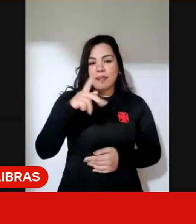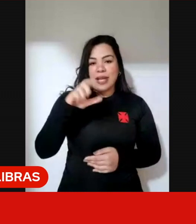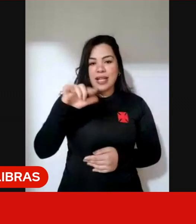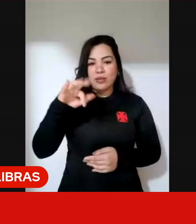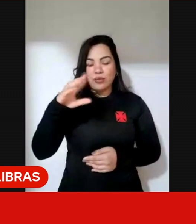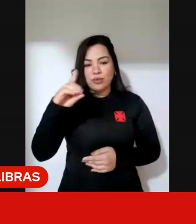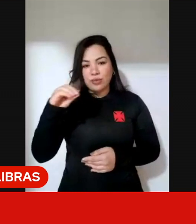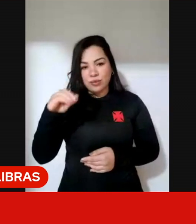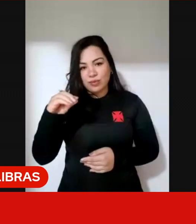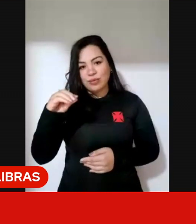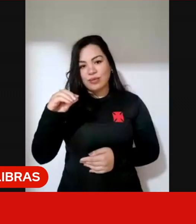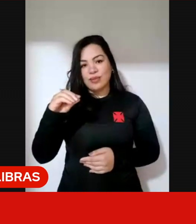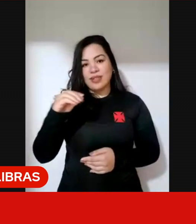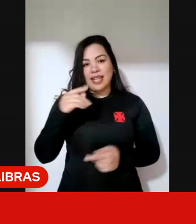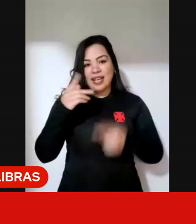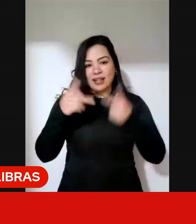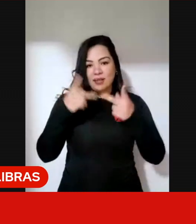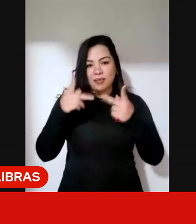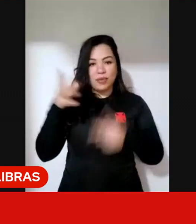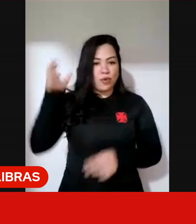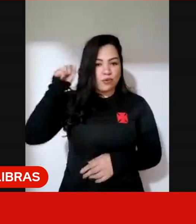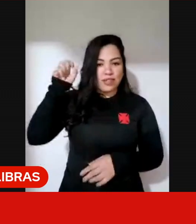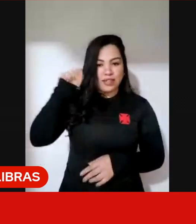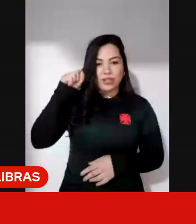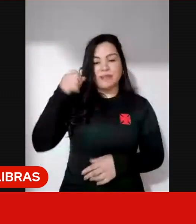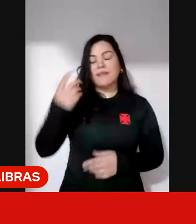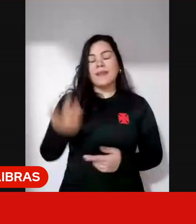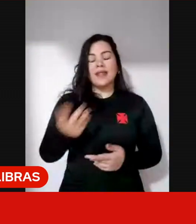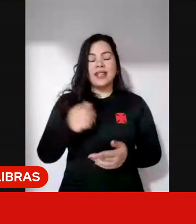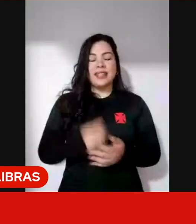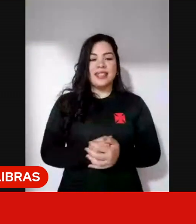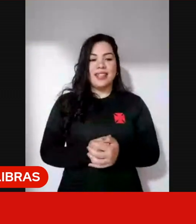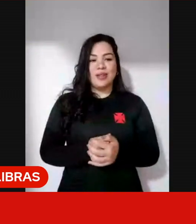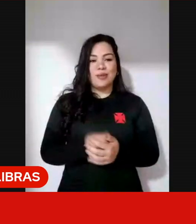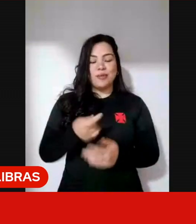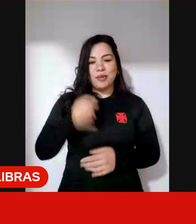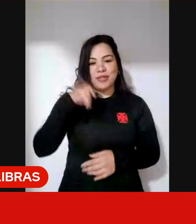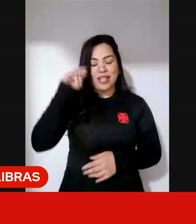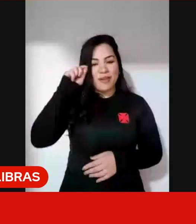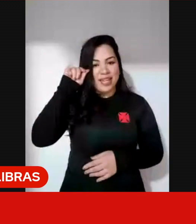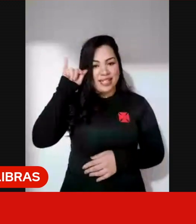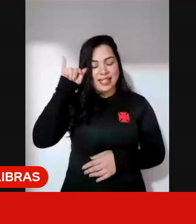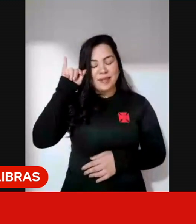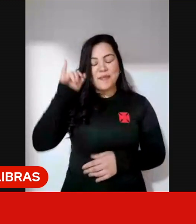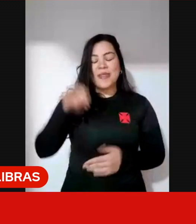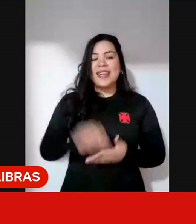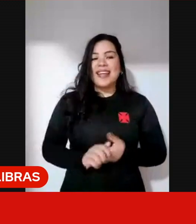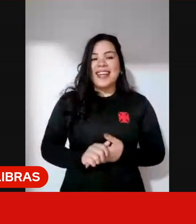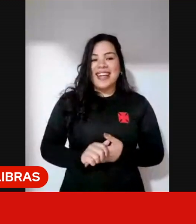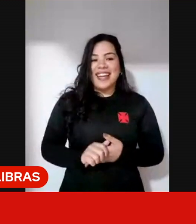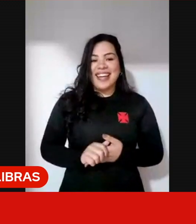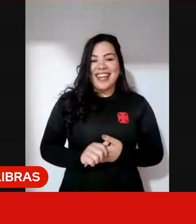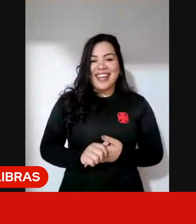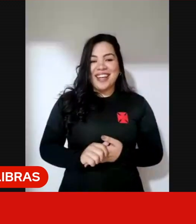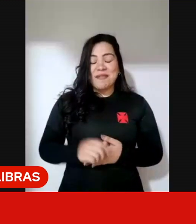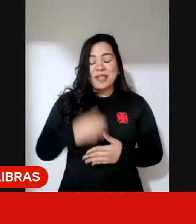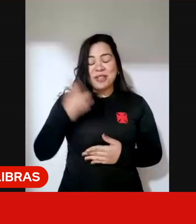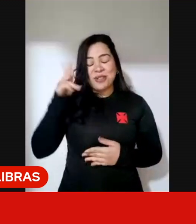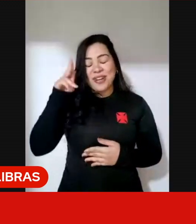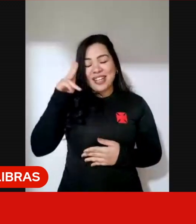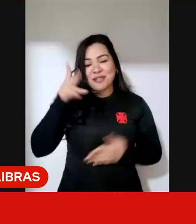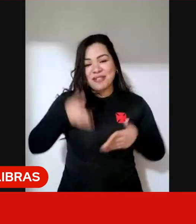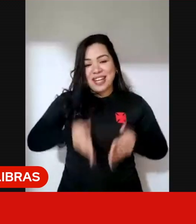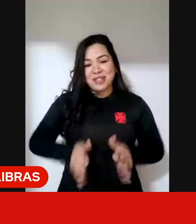nosso apelido, né, para o ouvinte. Então, meu sinal é esse.